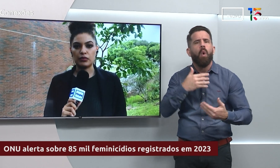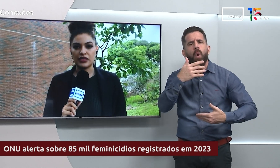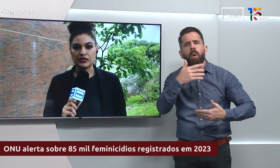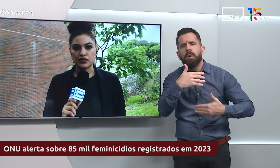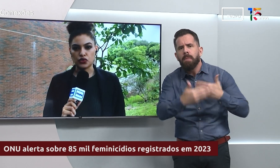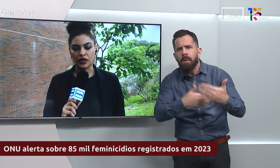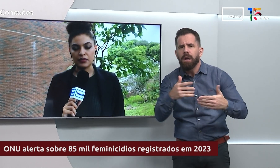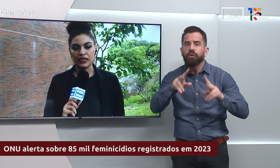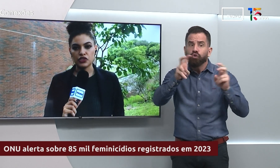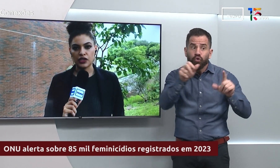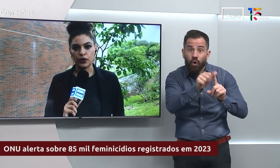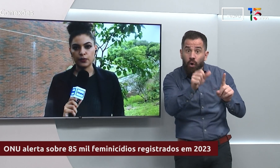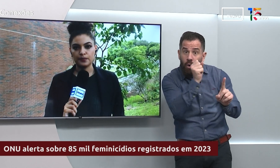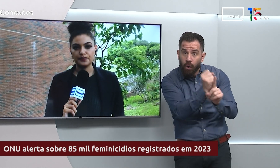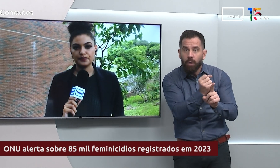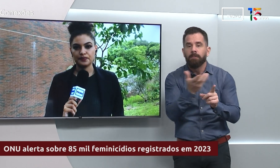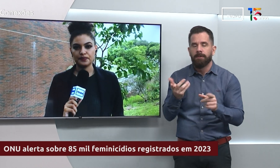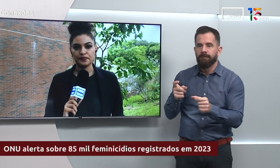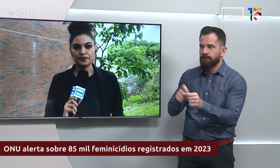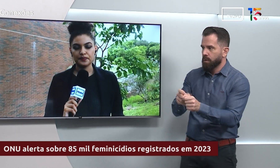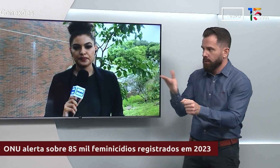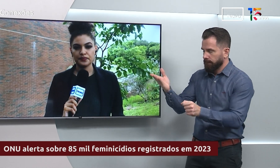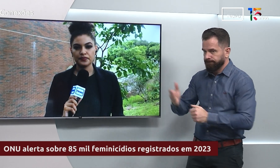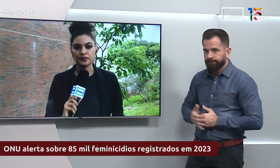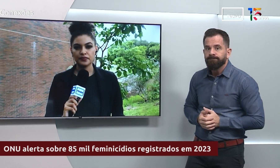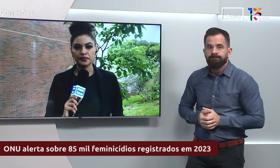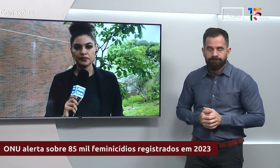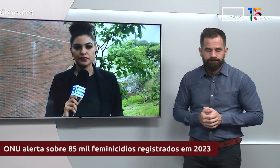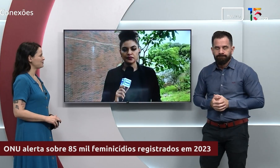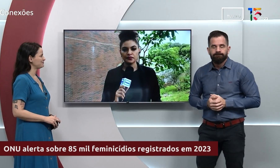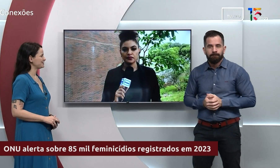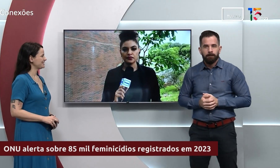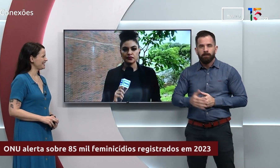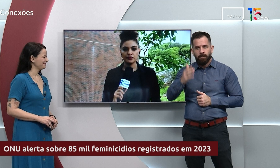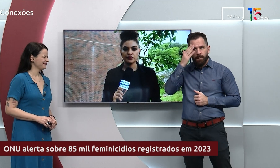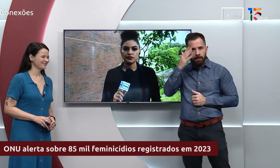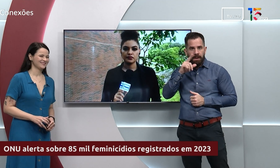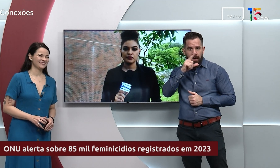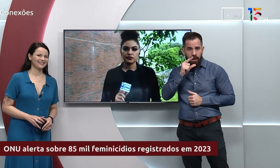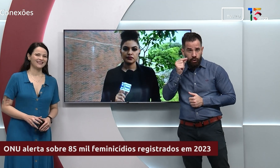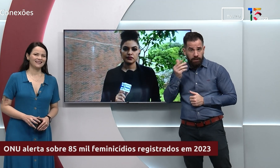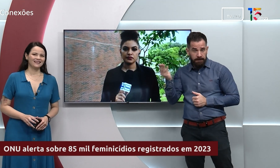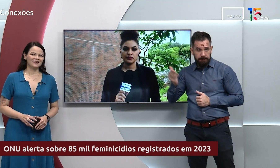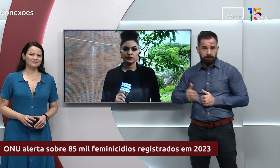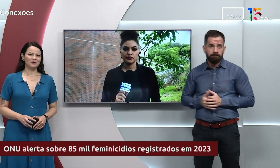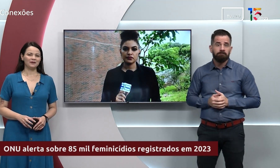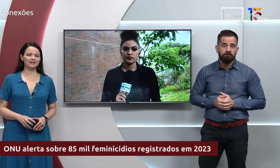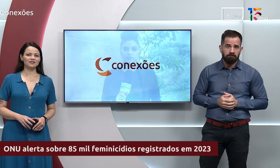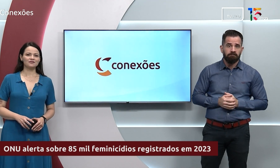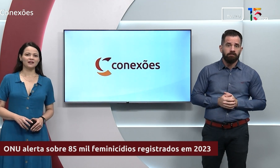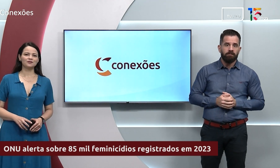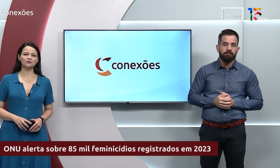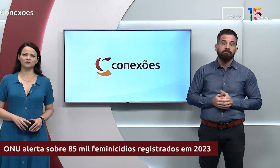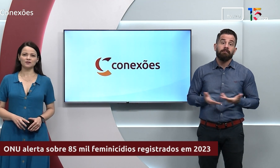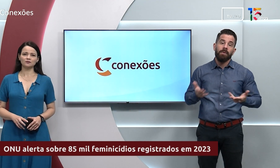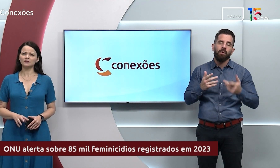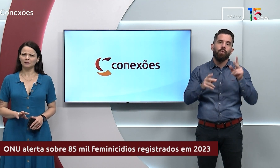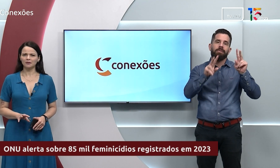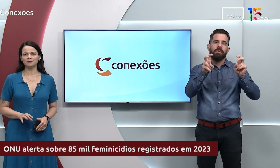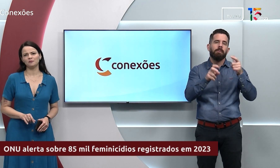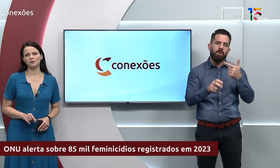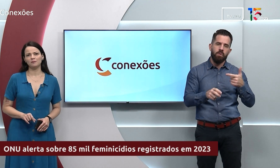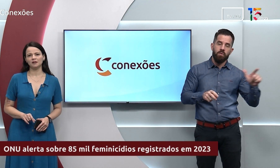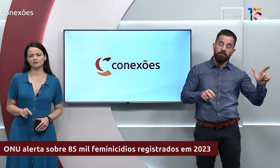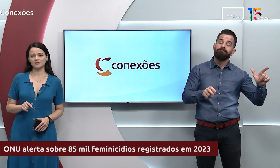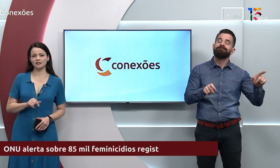for feminicídio. Camila, Diego. Obrigada, Janaína. Boa tarde para você. Bom, e a gente fala de um outro assunto